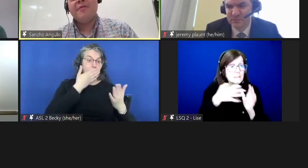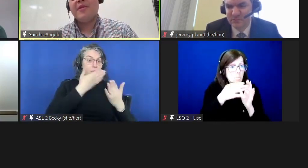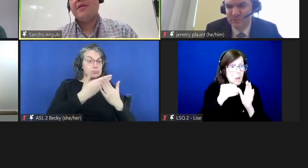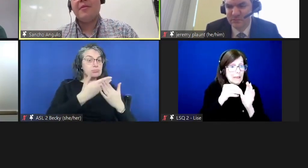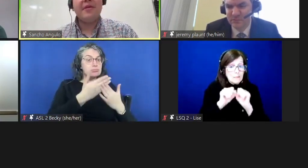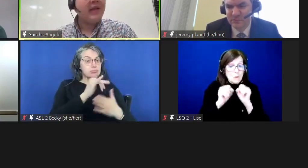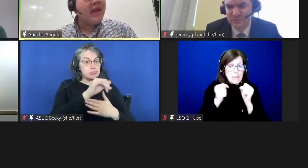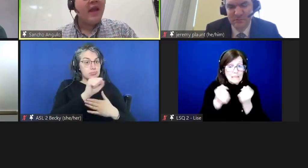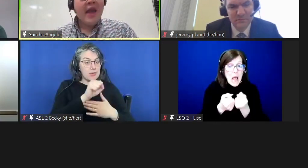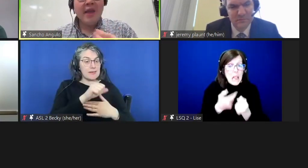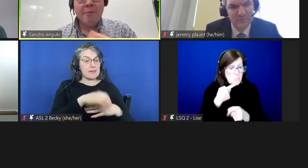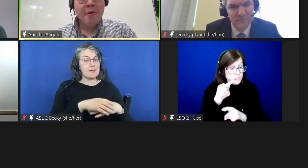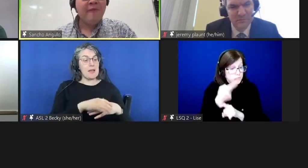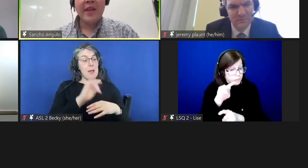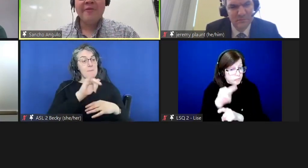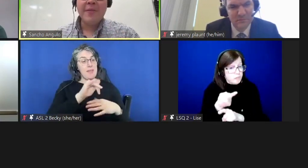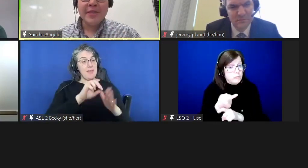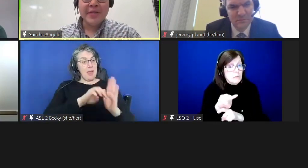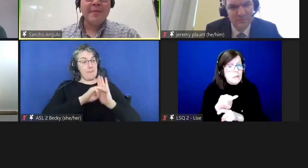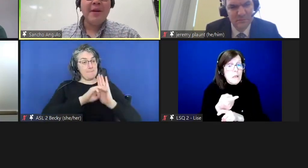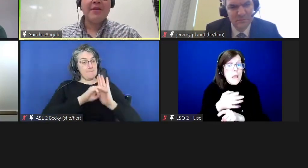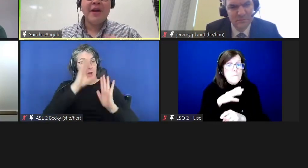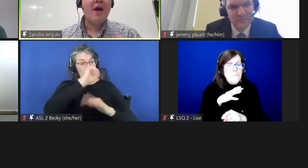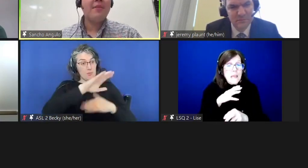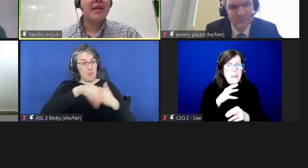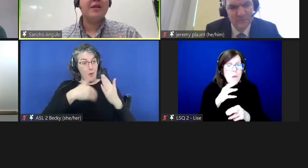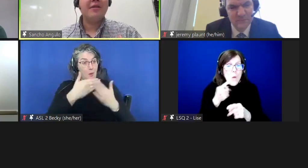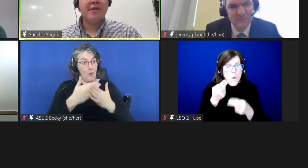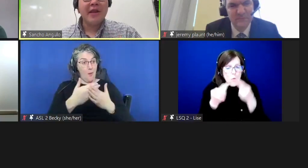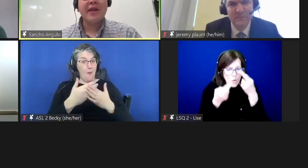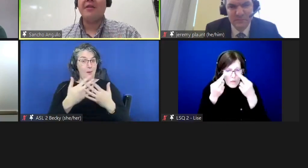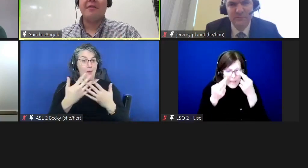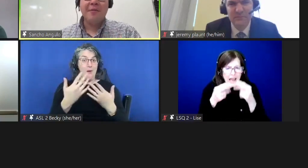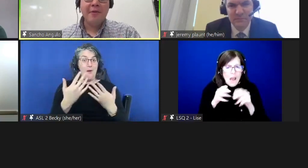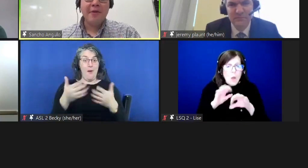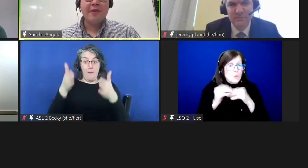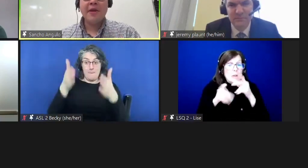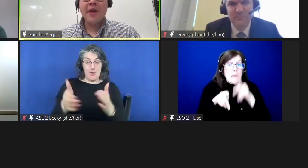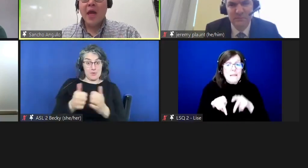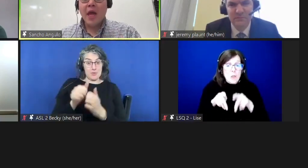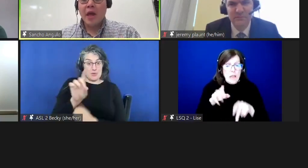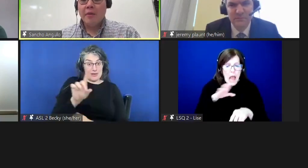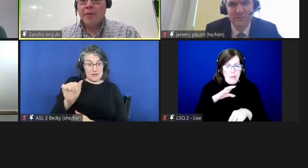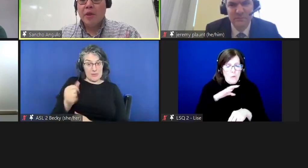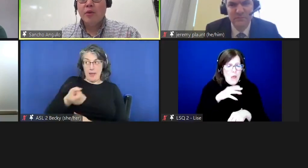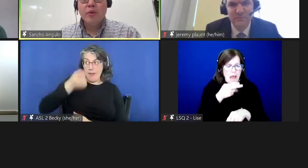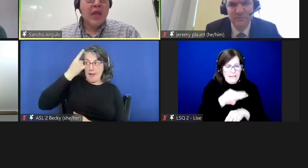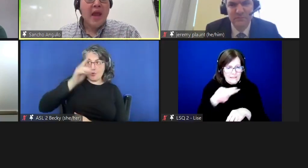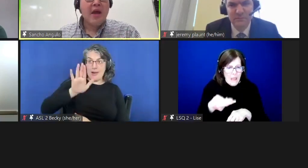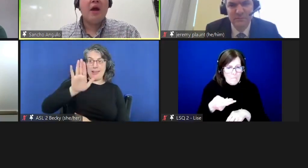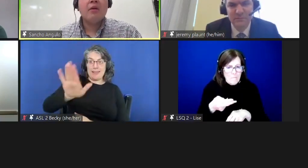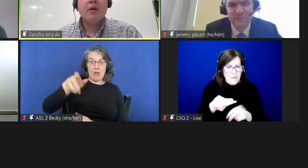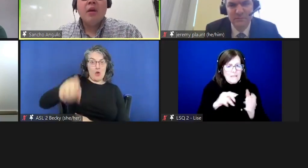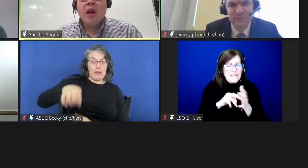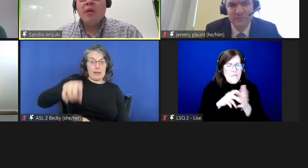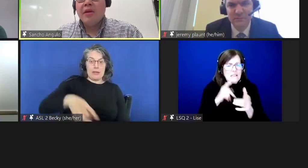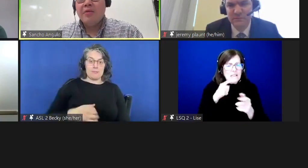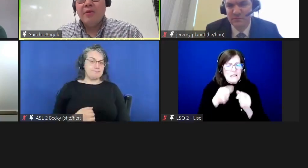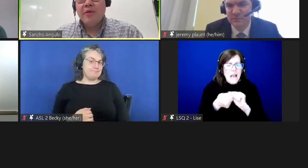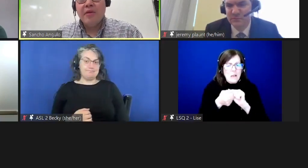pour acquis que toutes les personnes atteintes de handicap ont des informations personnelles concernant les ajustements, les